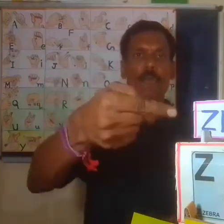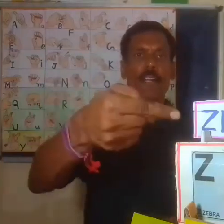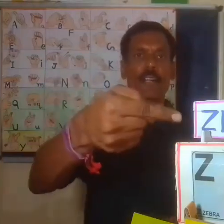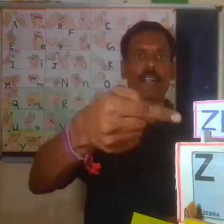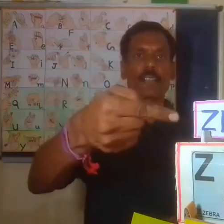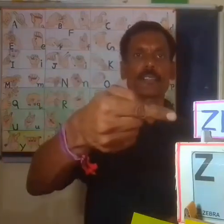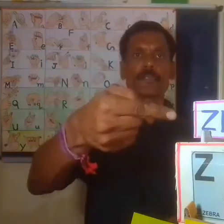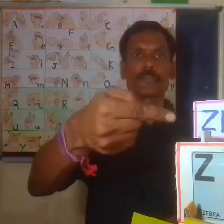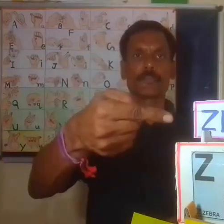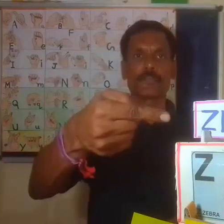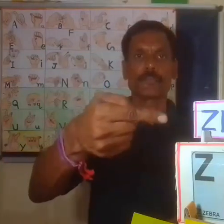जेब्रा